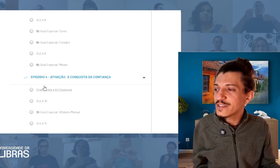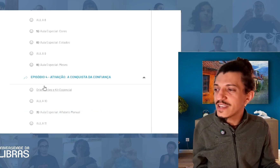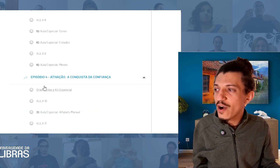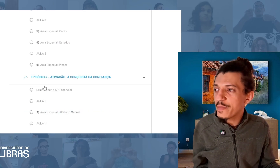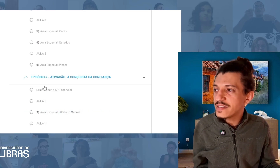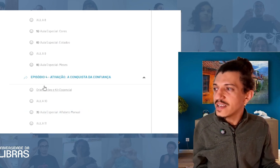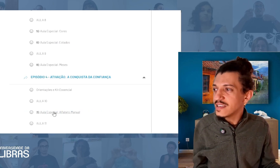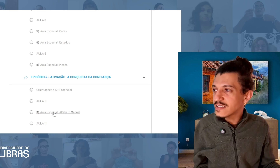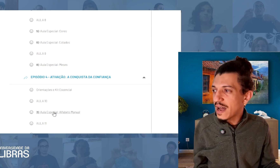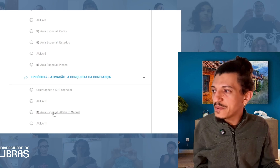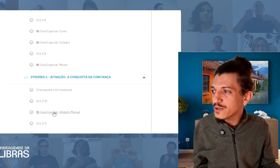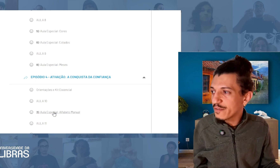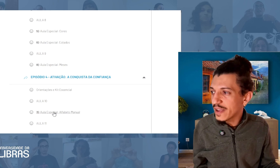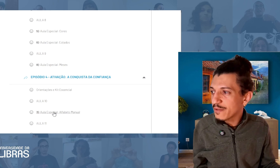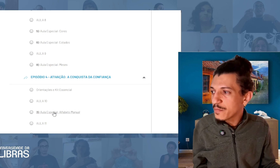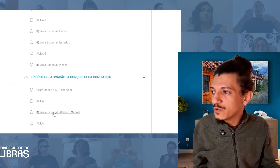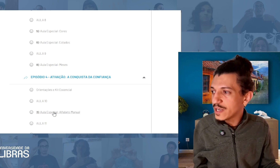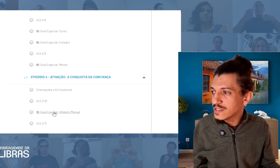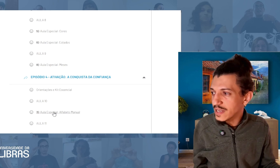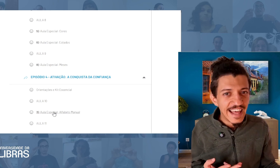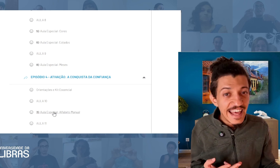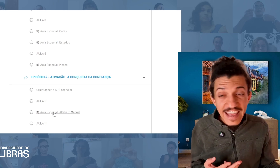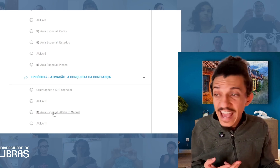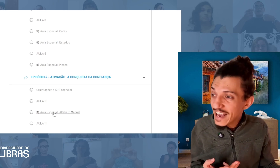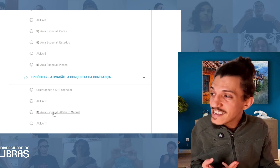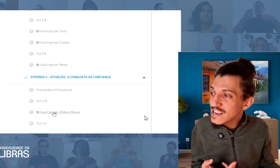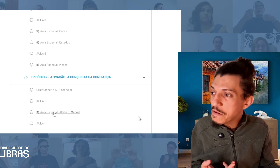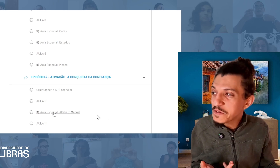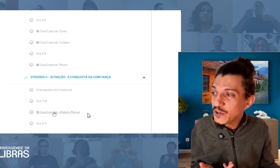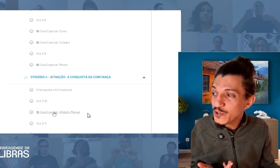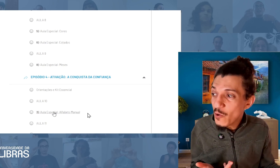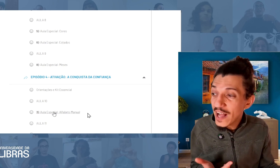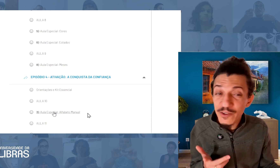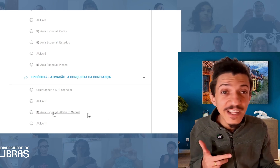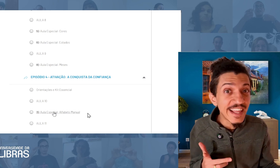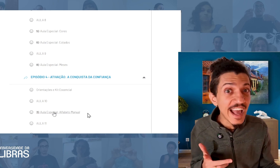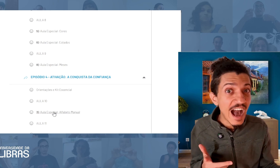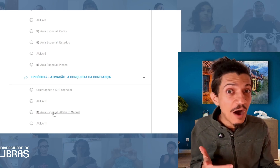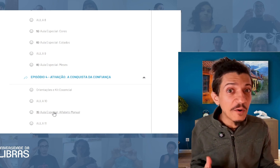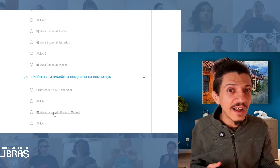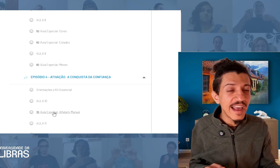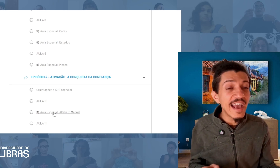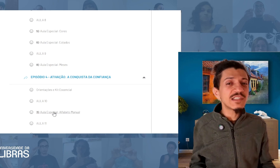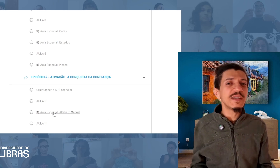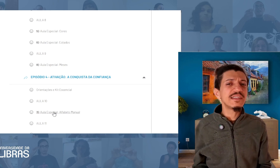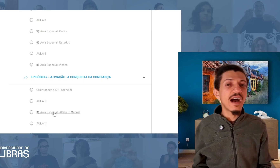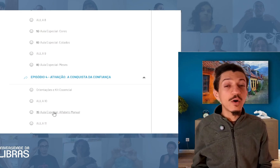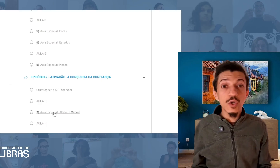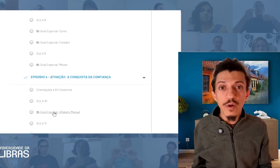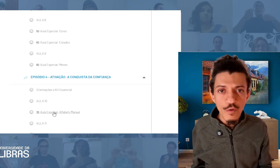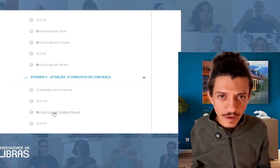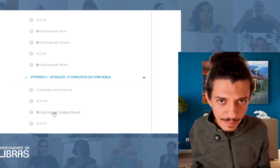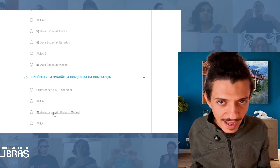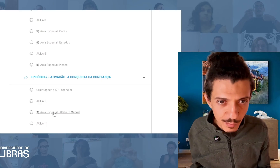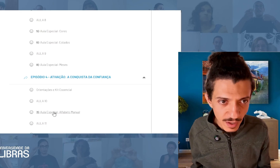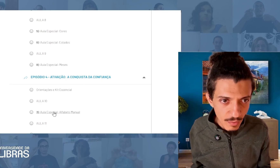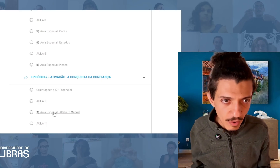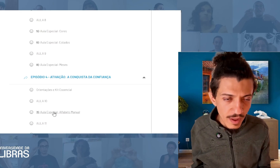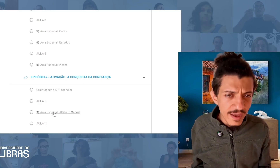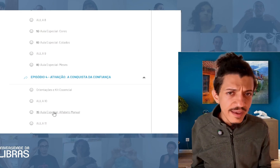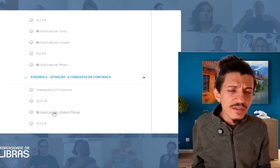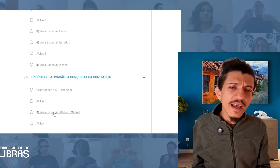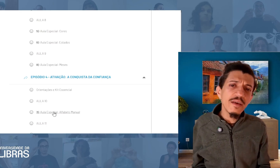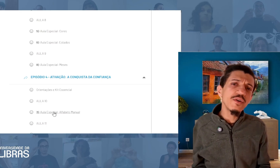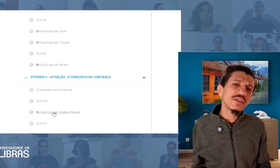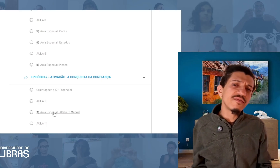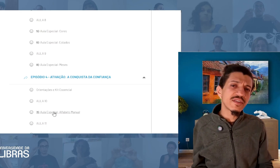que você realmente está absorvendo do jeito certo. E é aqui no episódio 4 que tem a aula especial sobre o alfabeto manual.